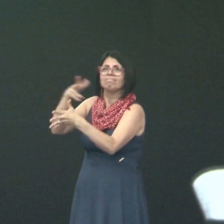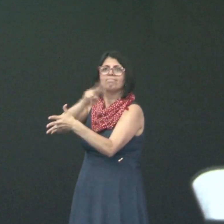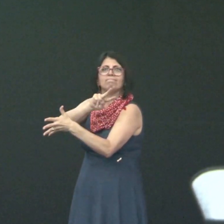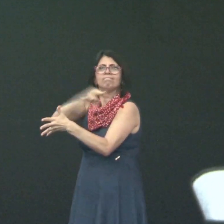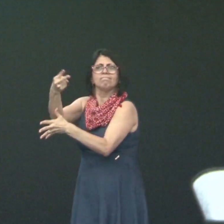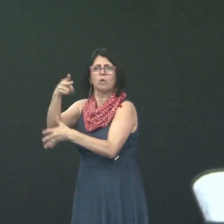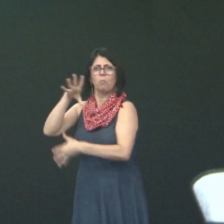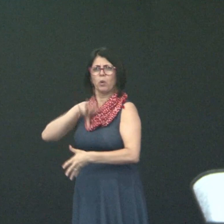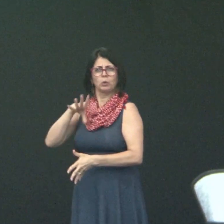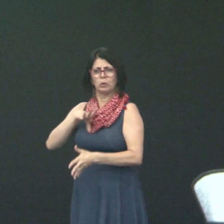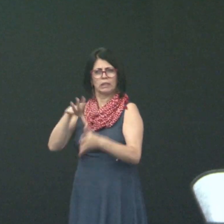Detectar